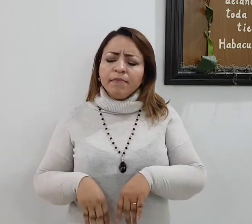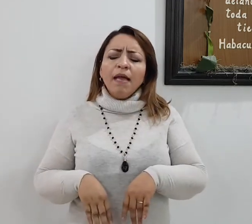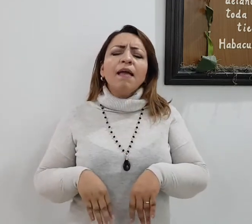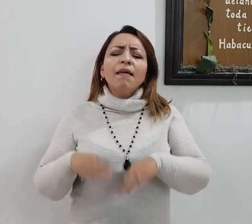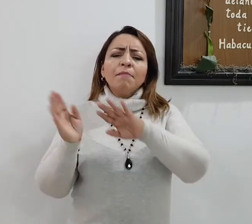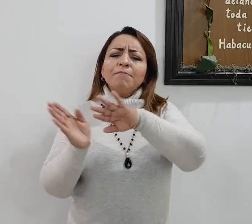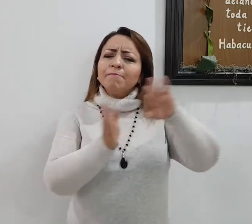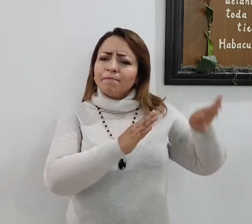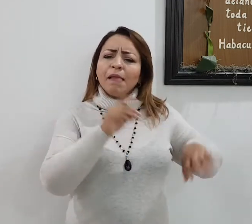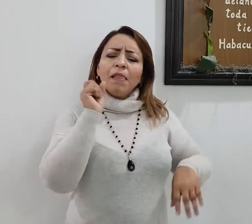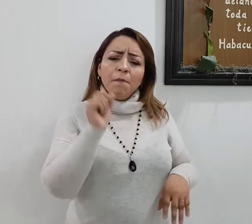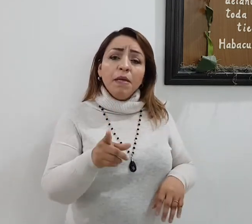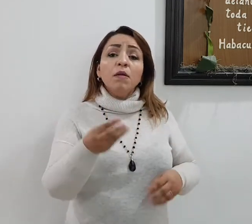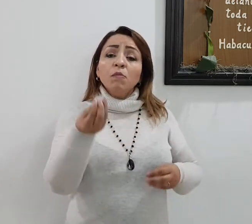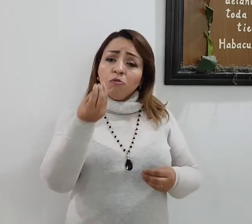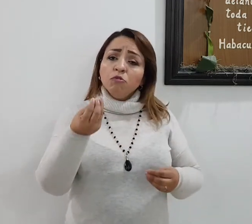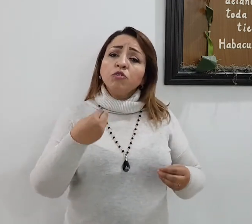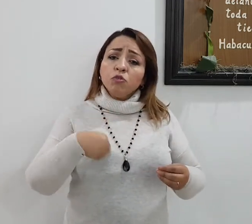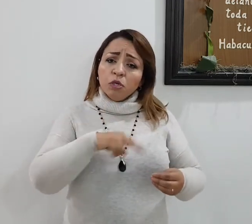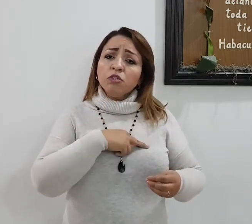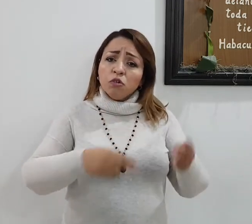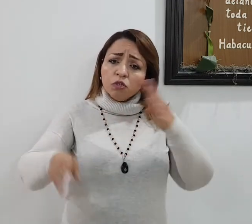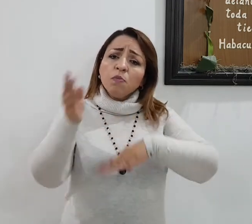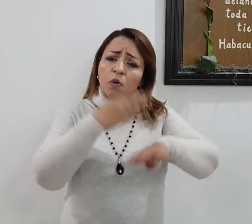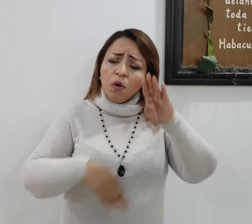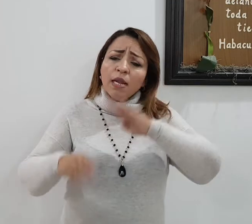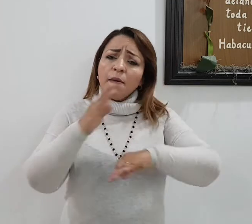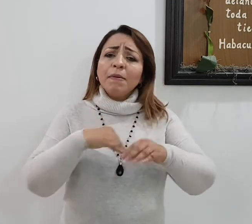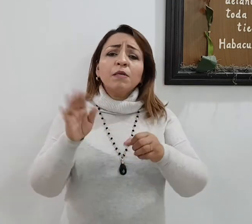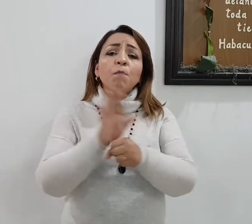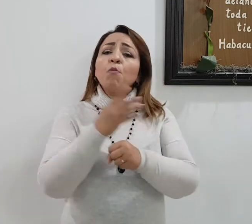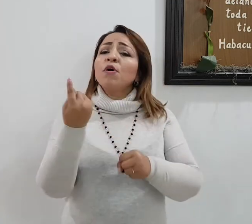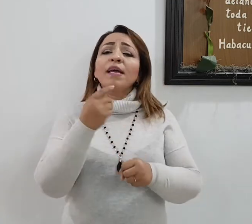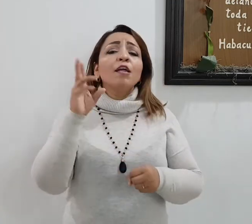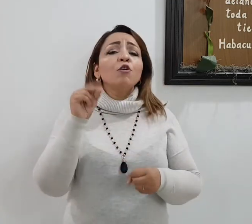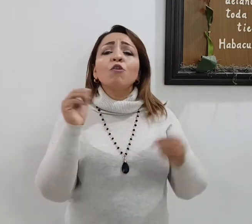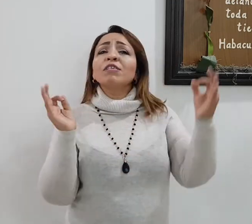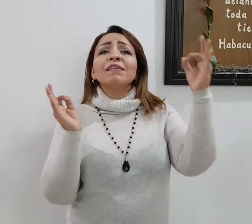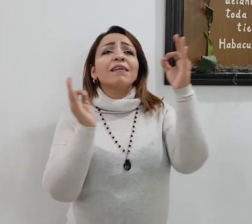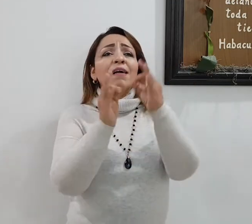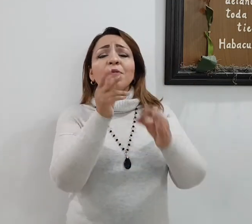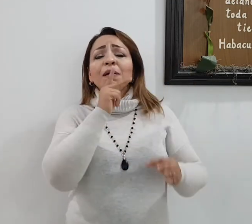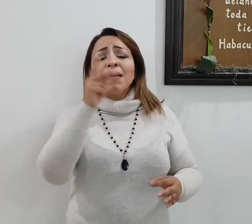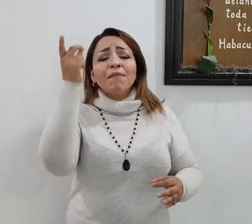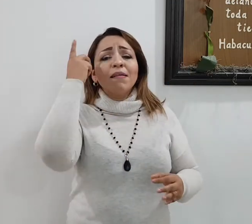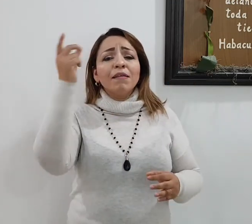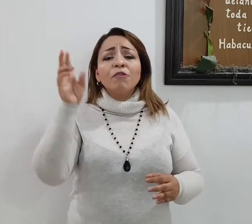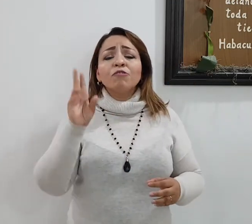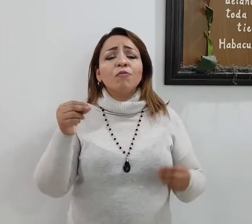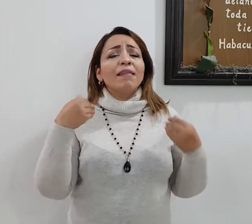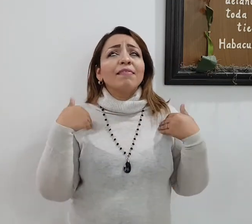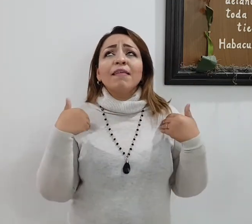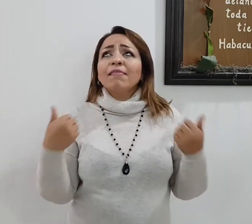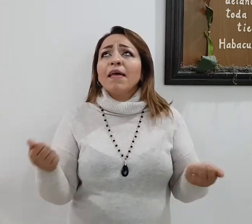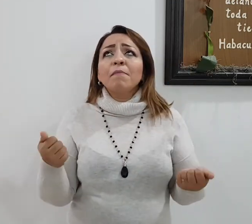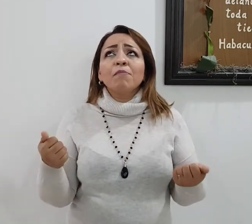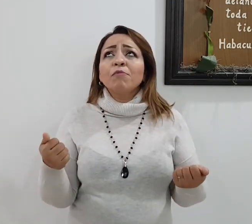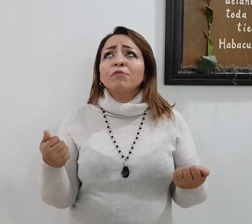Dios. Y entonces decimos, no, es que mi problema es tan grande que ni Diosito me puede ayudar, ¿verdad? Qué